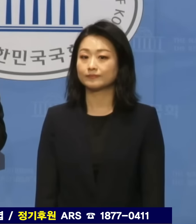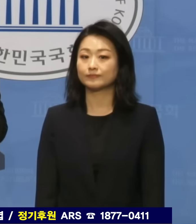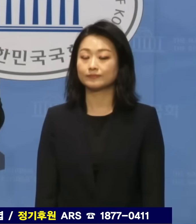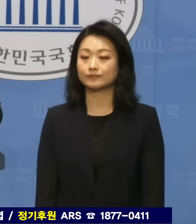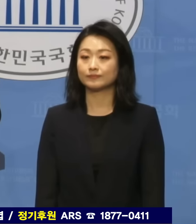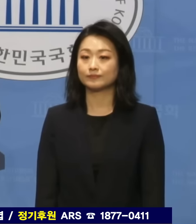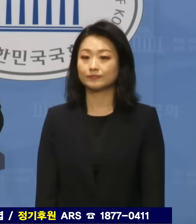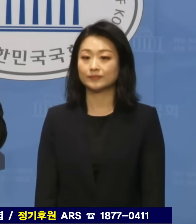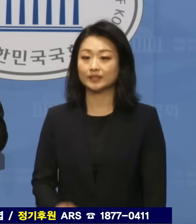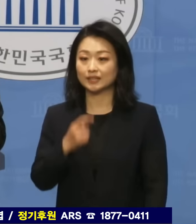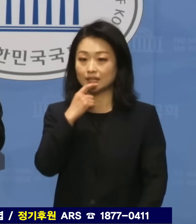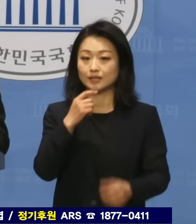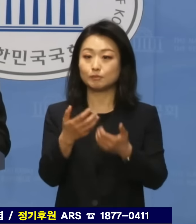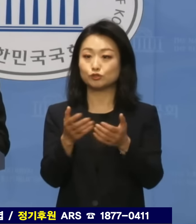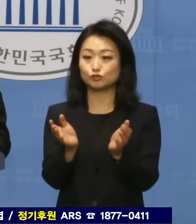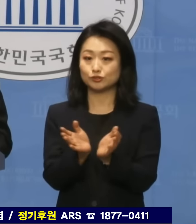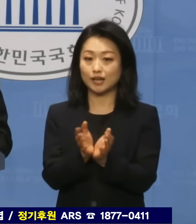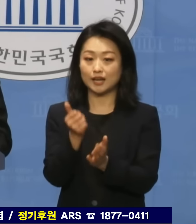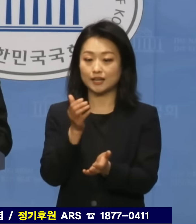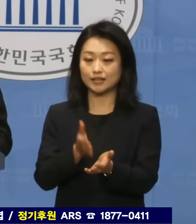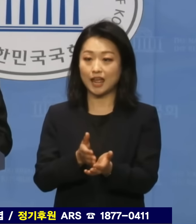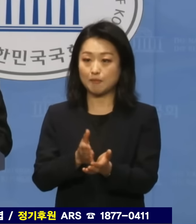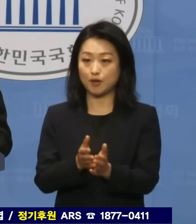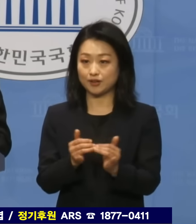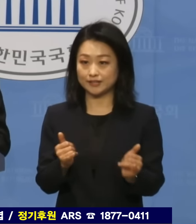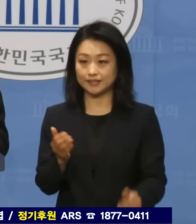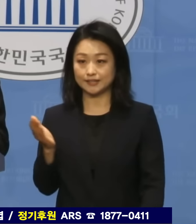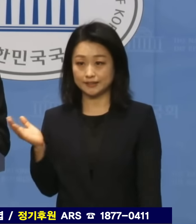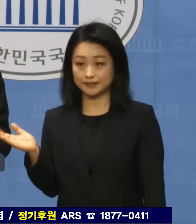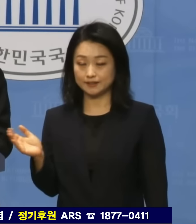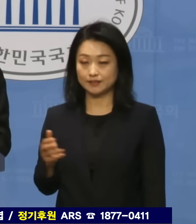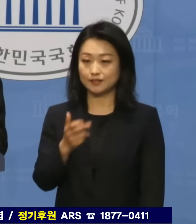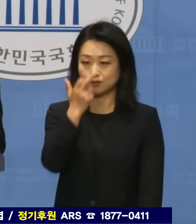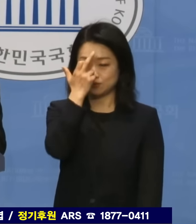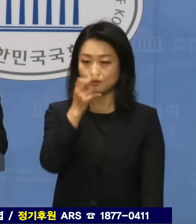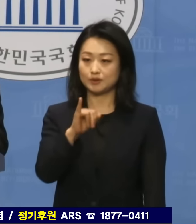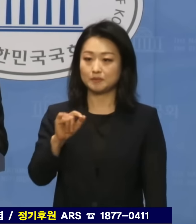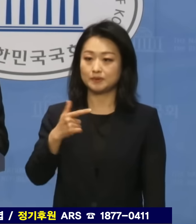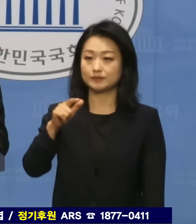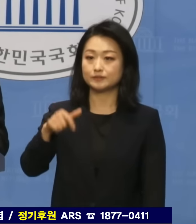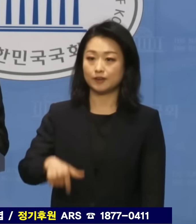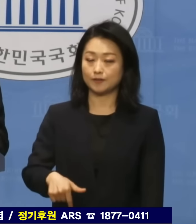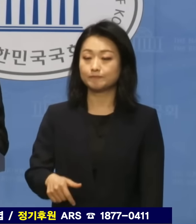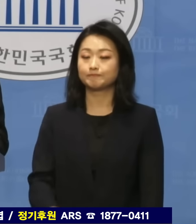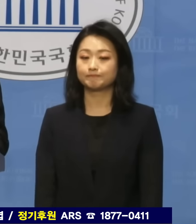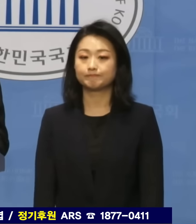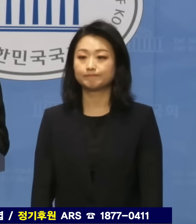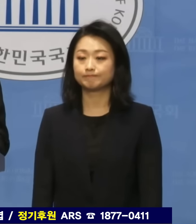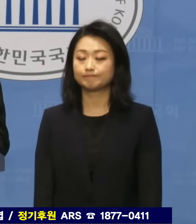네, 더불어민주당 최민석 대변인입니다. 브리핑 시작하겠습니다.